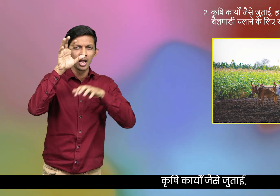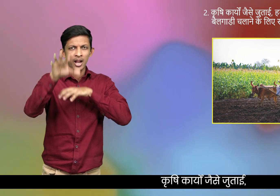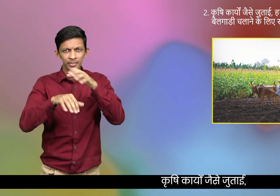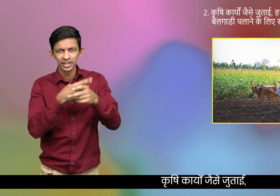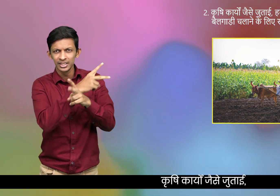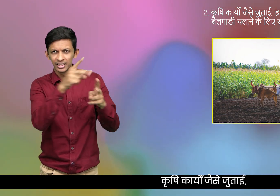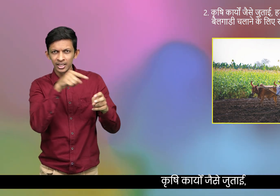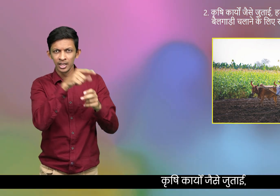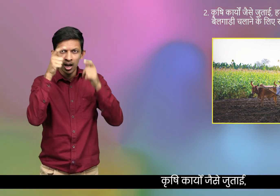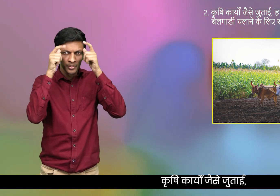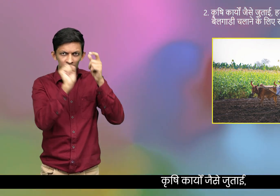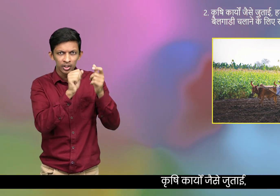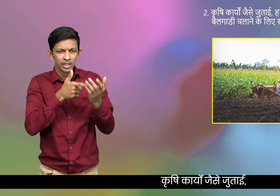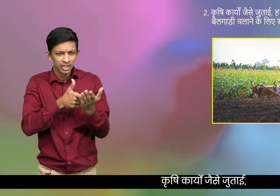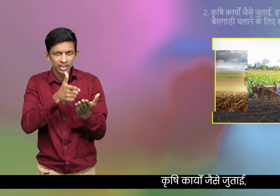जैसे जुताई